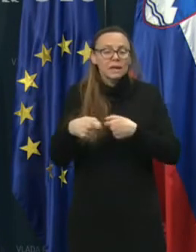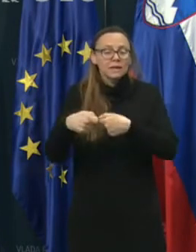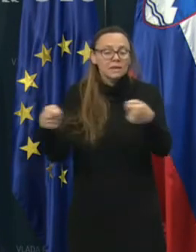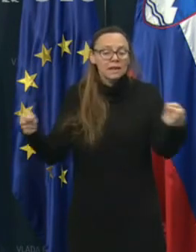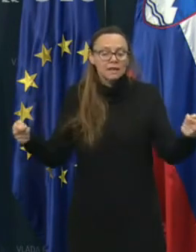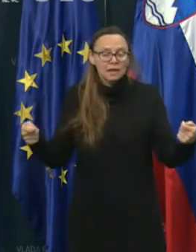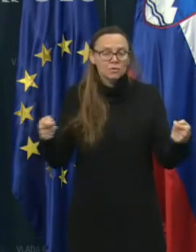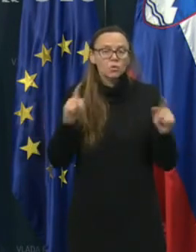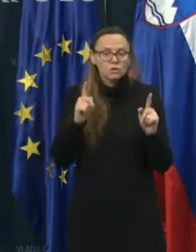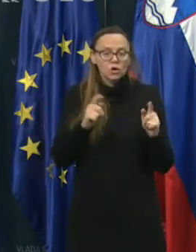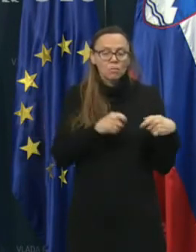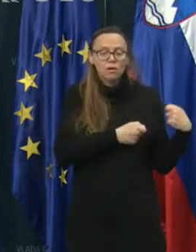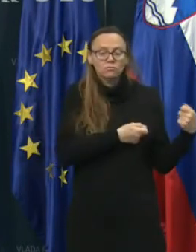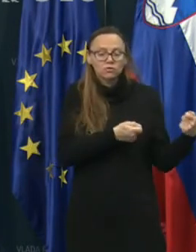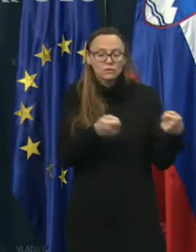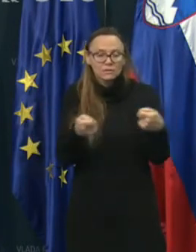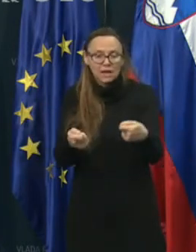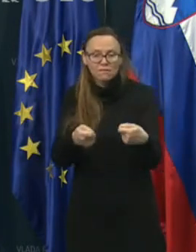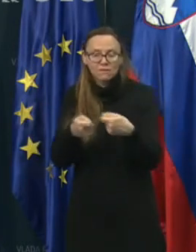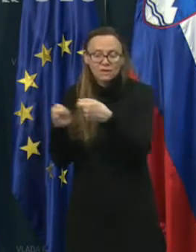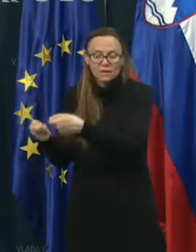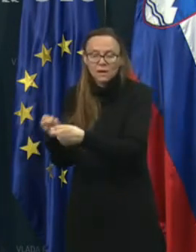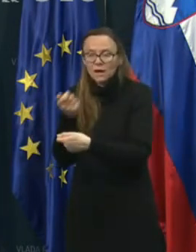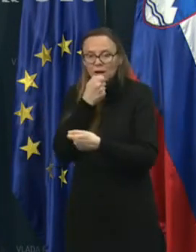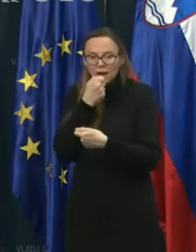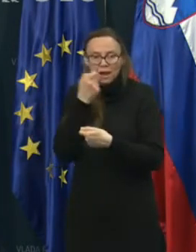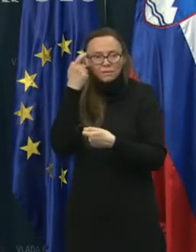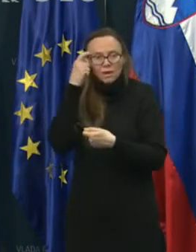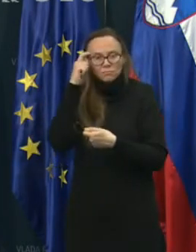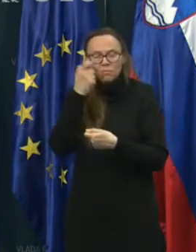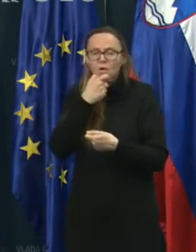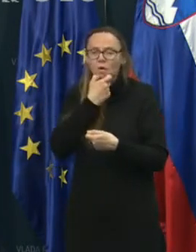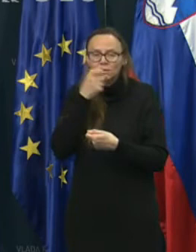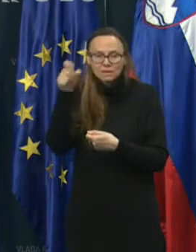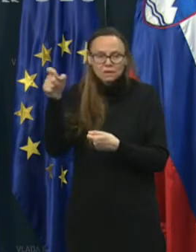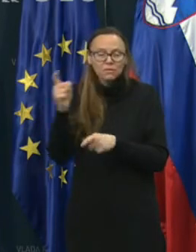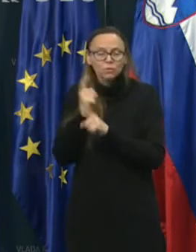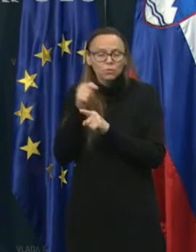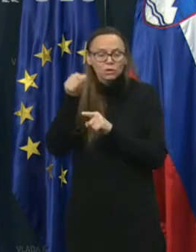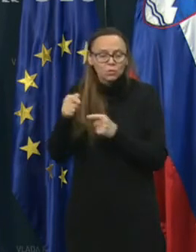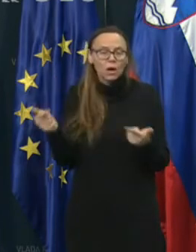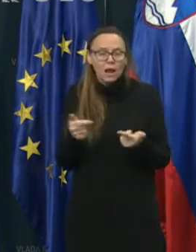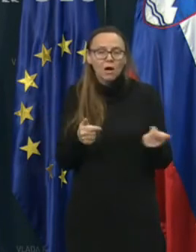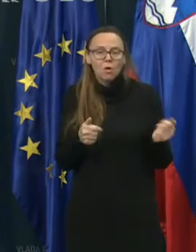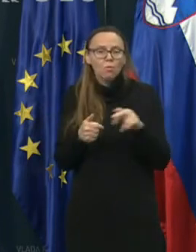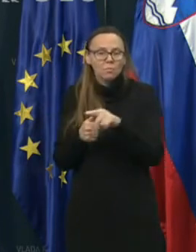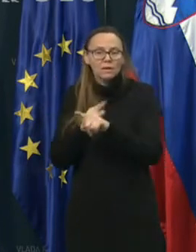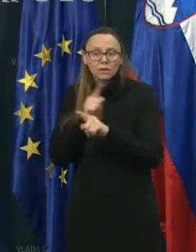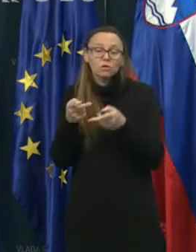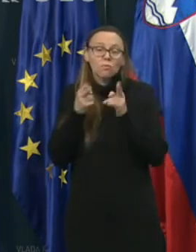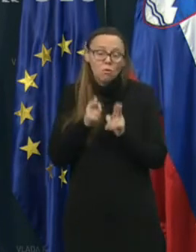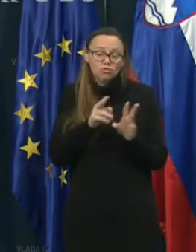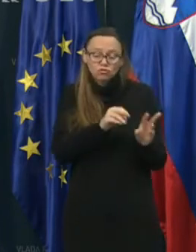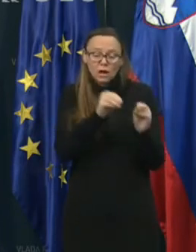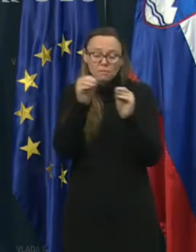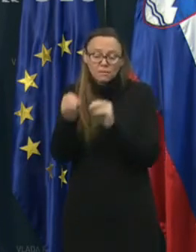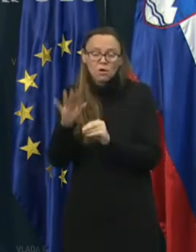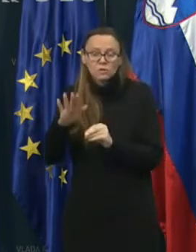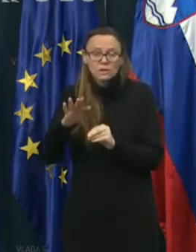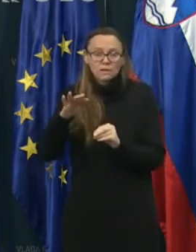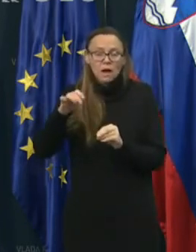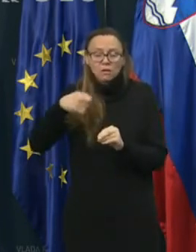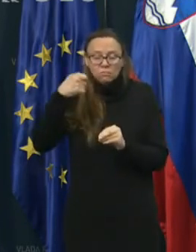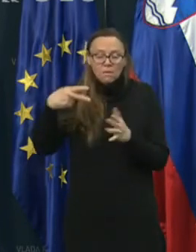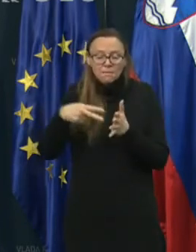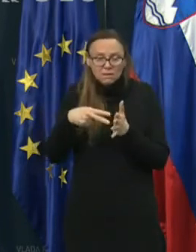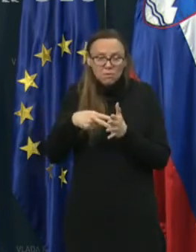hrane oskrbovancem. Namreč tudi tu lahko verjetno pride do potencialnega prenosa na pribor, krožnike in podobno.